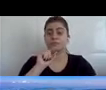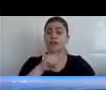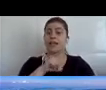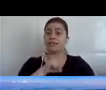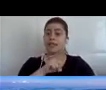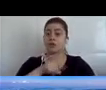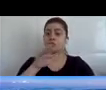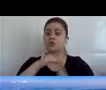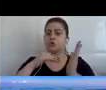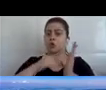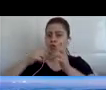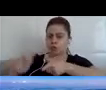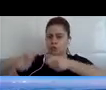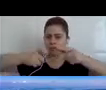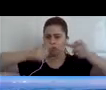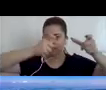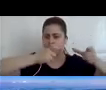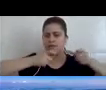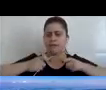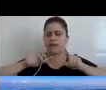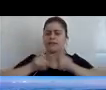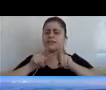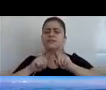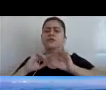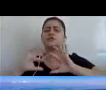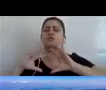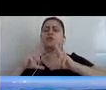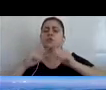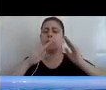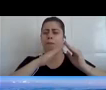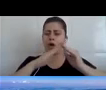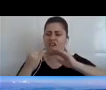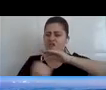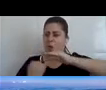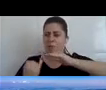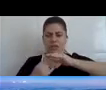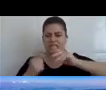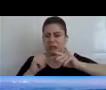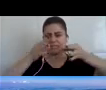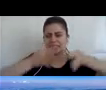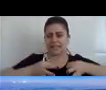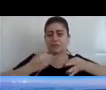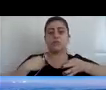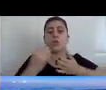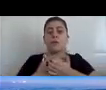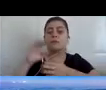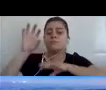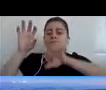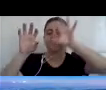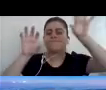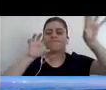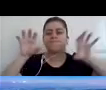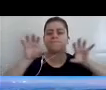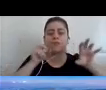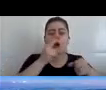esses assentamentos e todas essas ocupações irregulares e começamos a distribuir nessa caracterização do território rural urbano